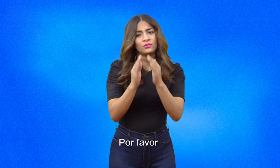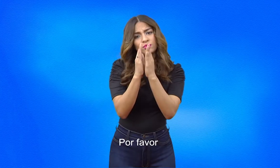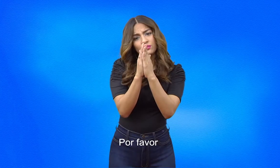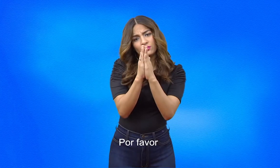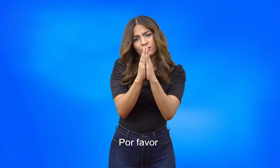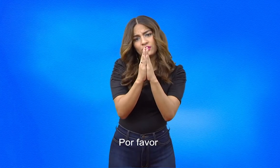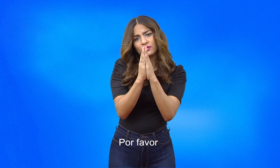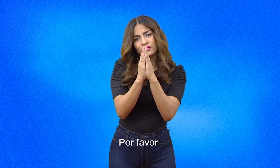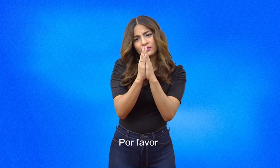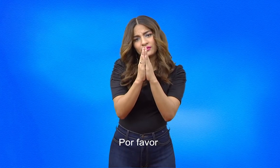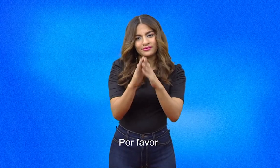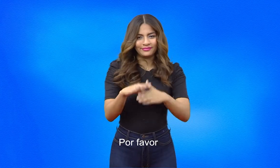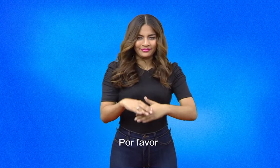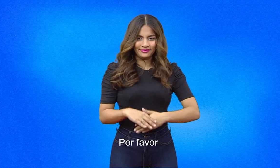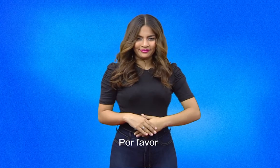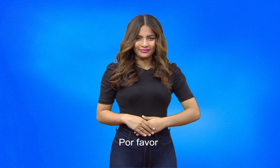Por favor.